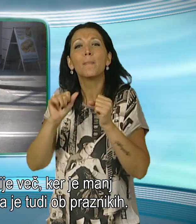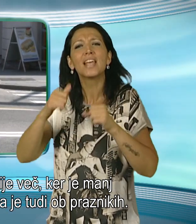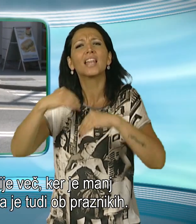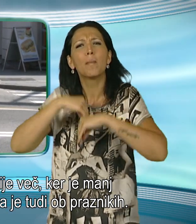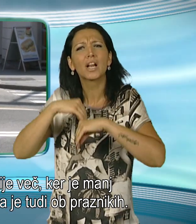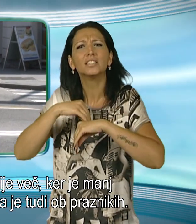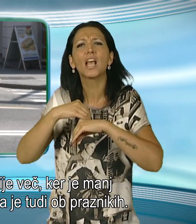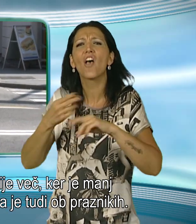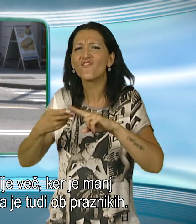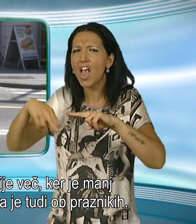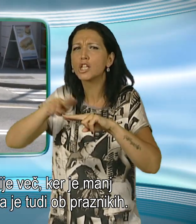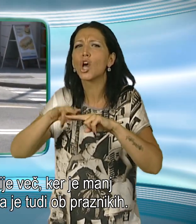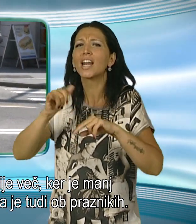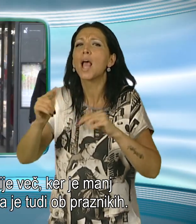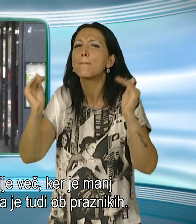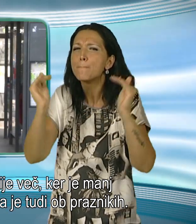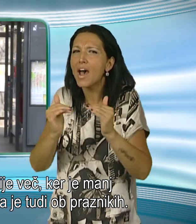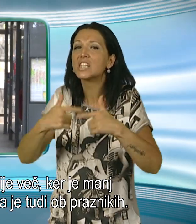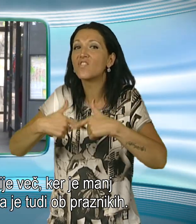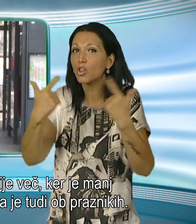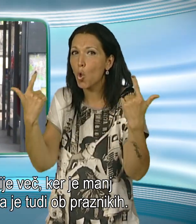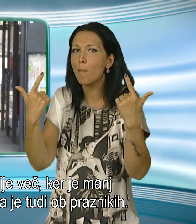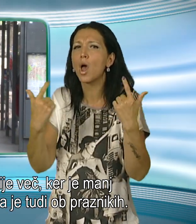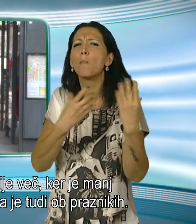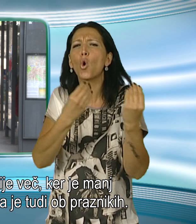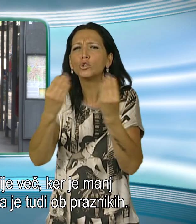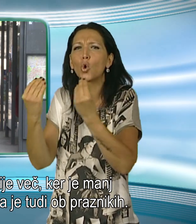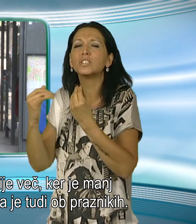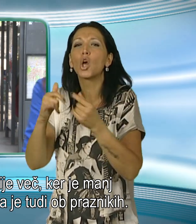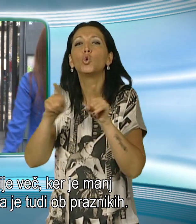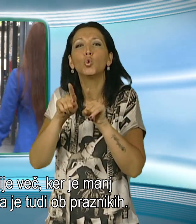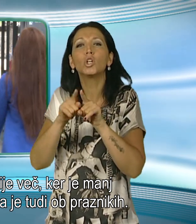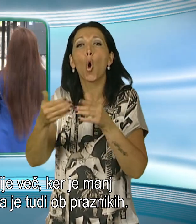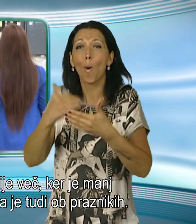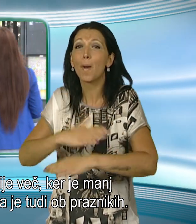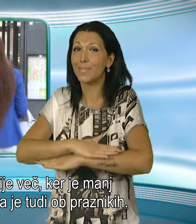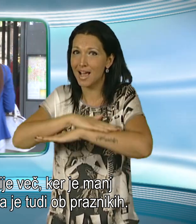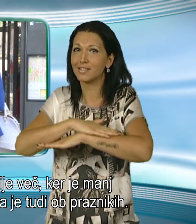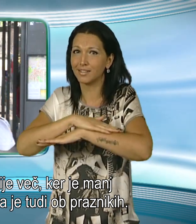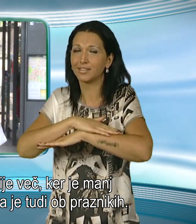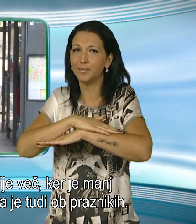Po zimi je depresije več, ker je manj svetlobe, pogostejša je tudi ob praznikih.